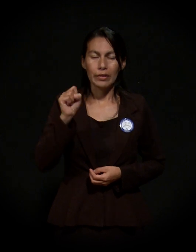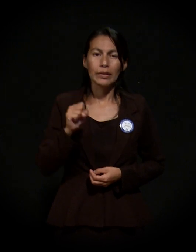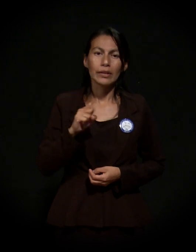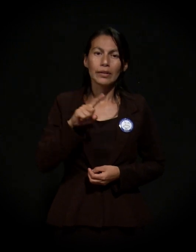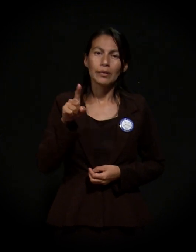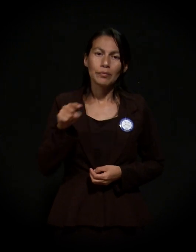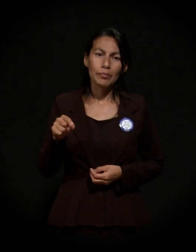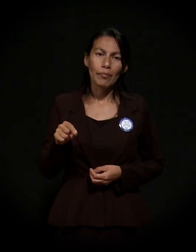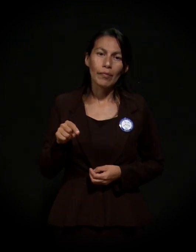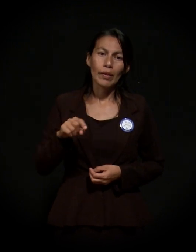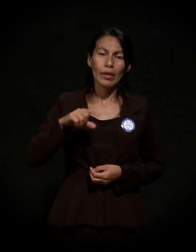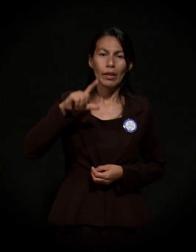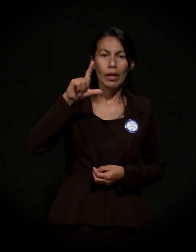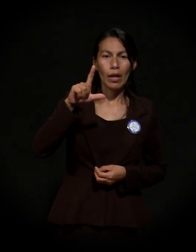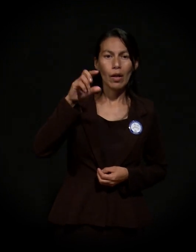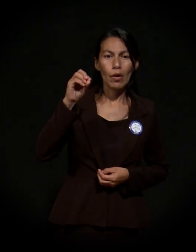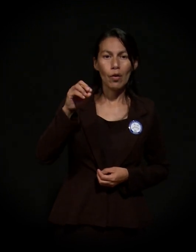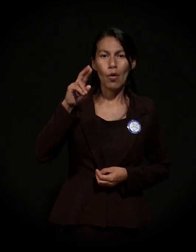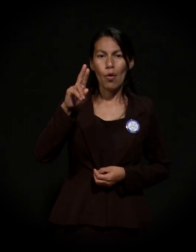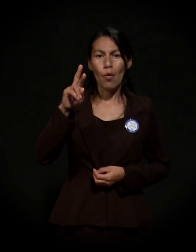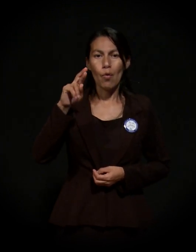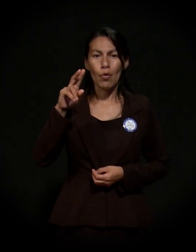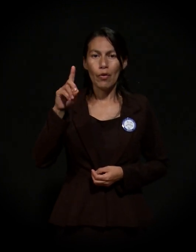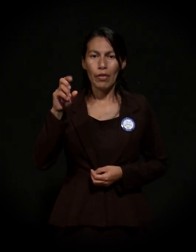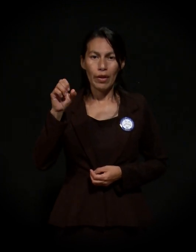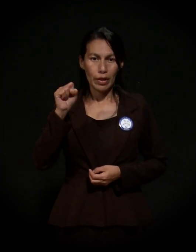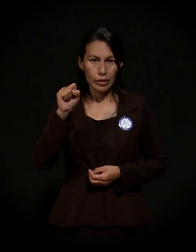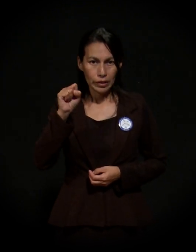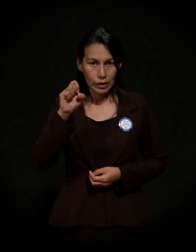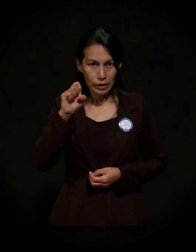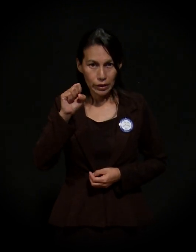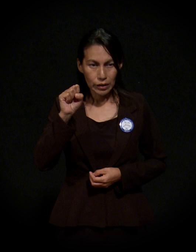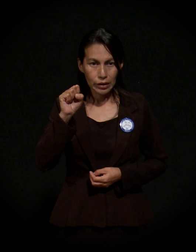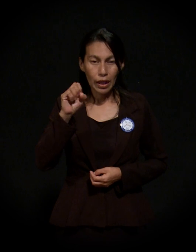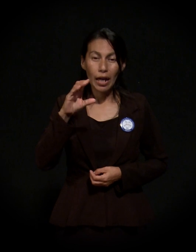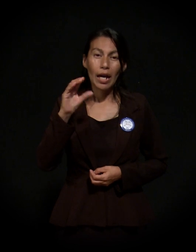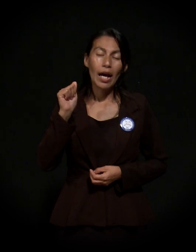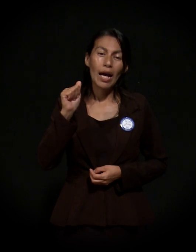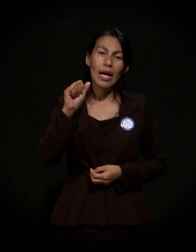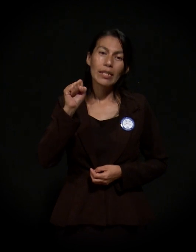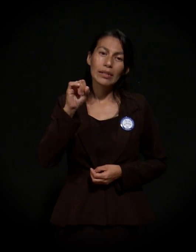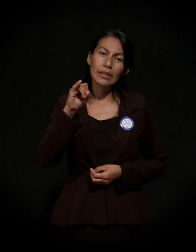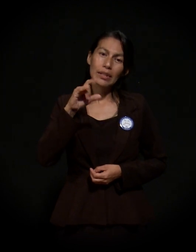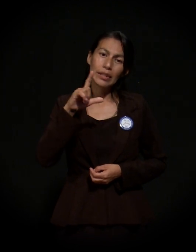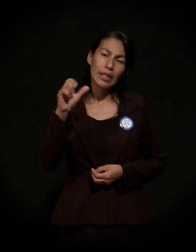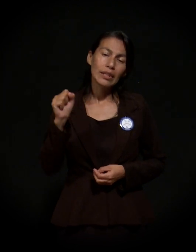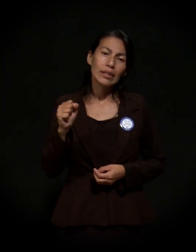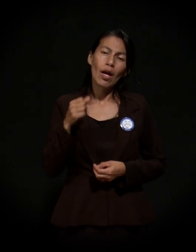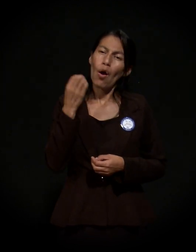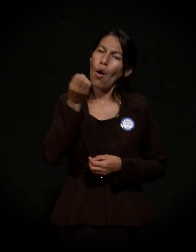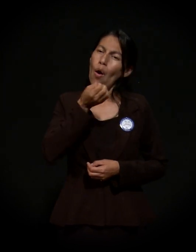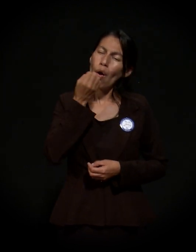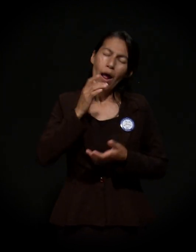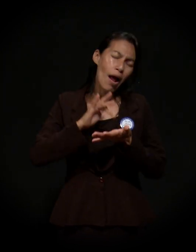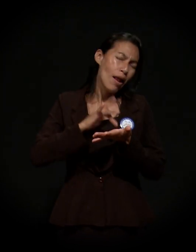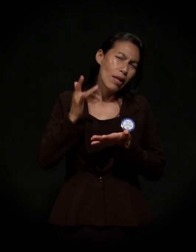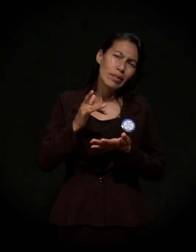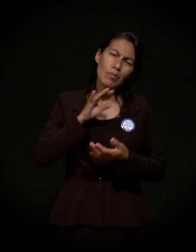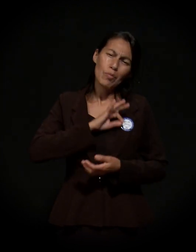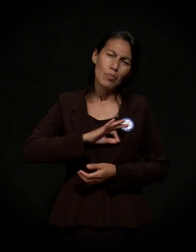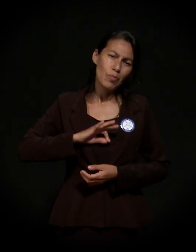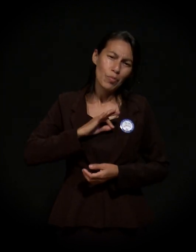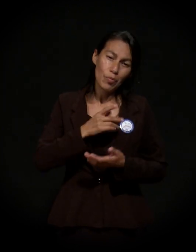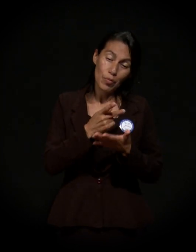Lourdes Casillas, felicitaciones al programa y damos gracias a Dios por el tiempo que